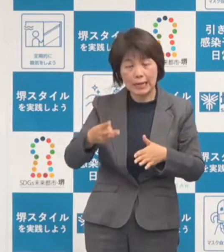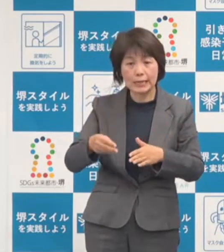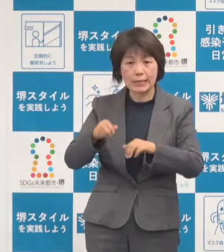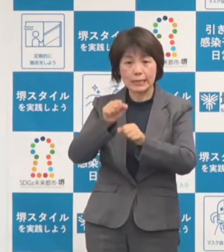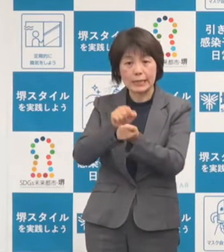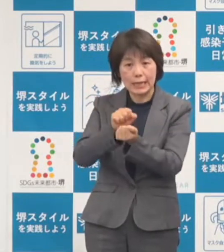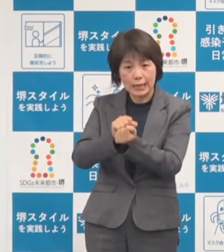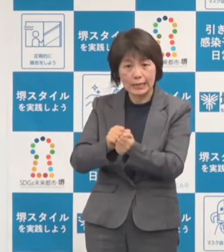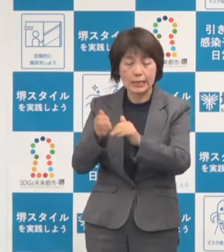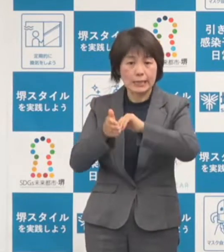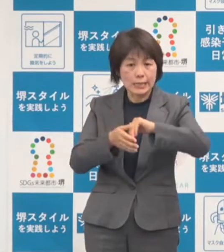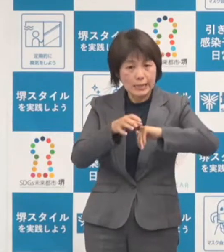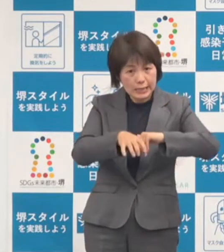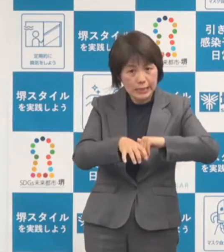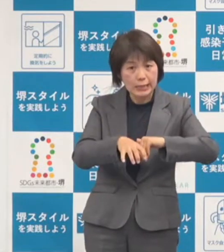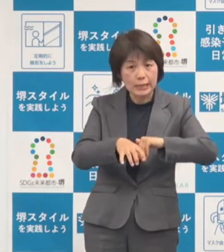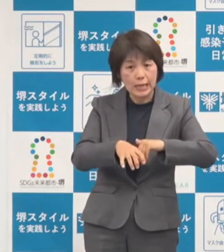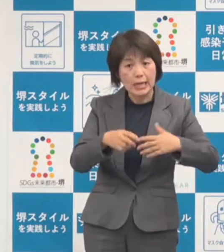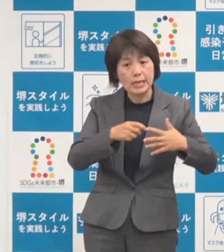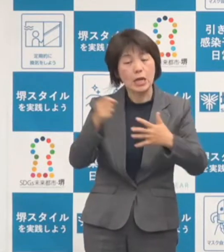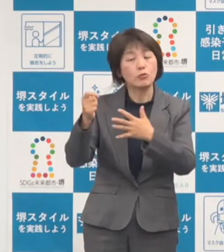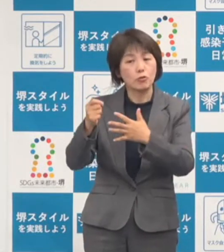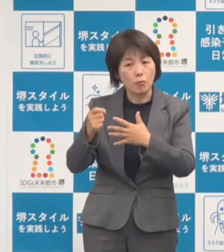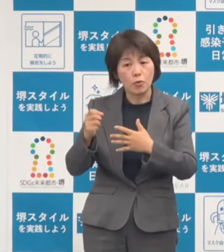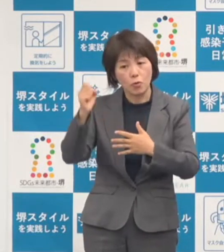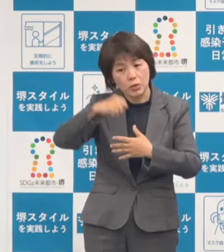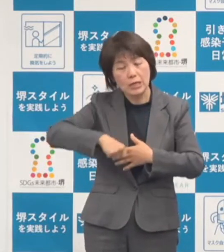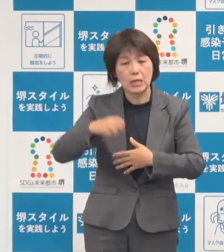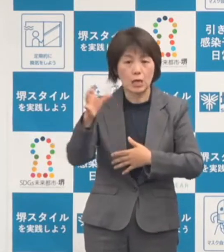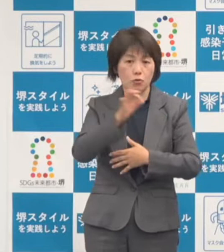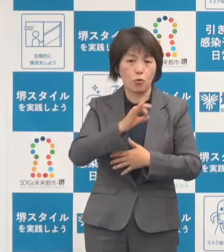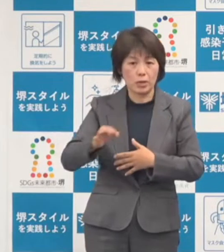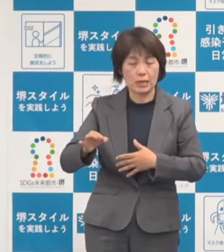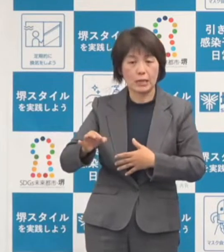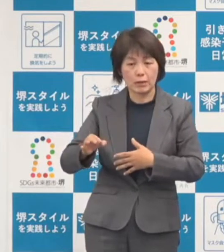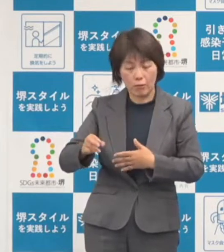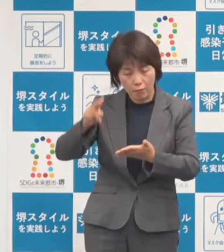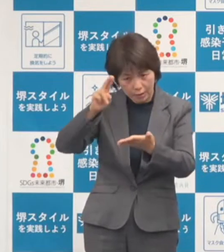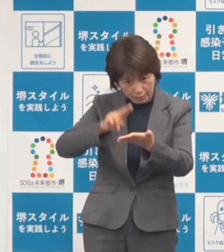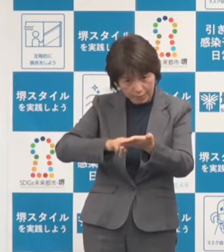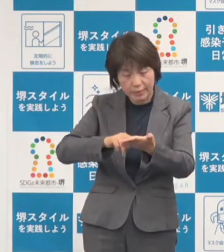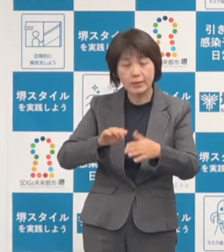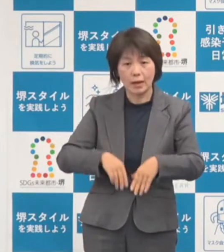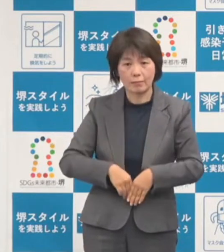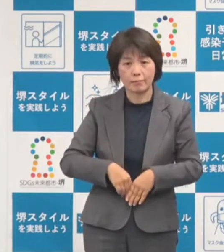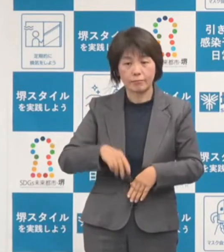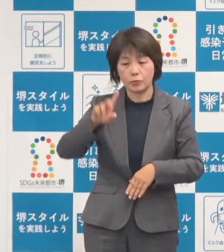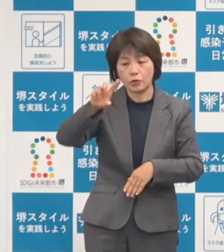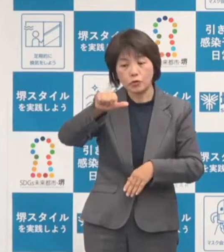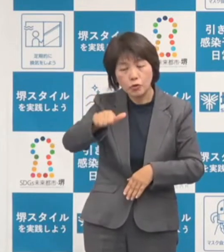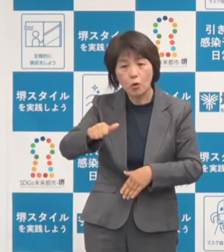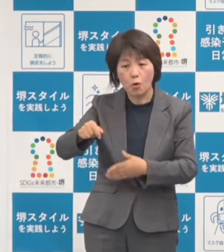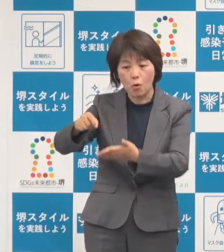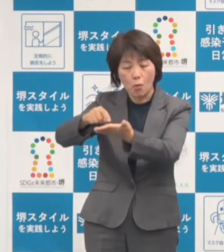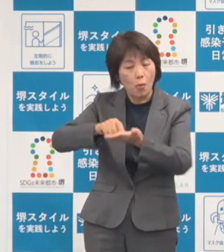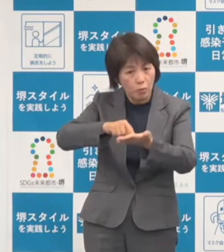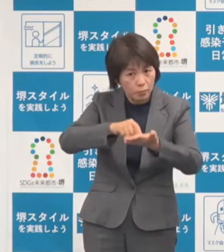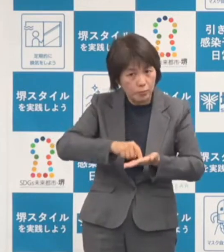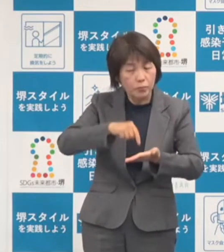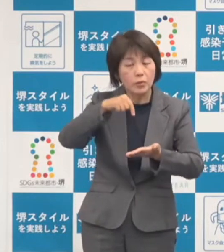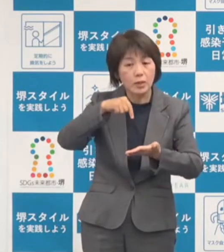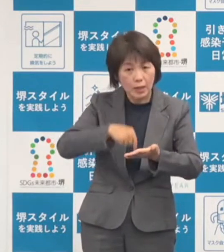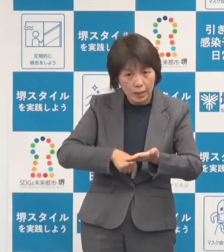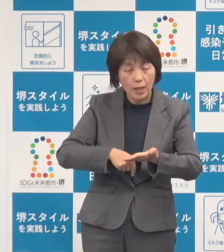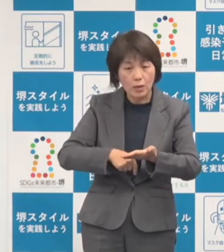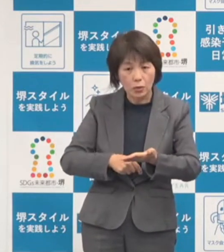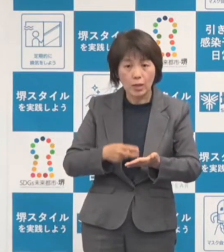チンセレクション認定商品を決定をいたしました。15商品の応募がありまして、